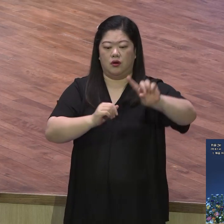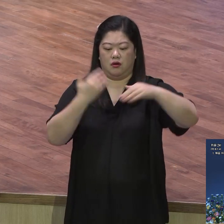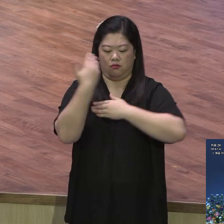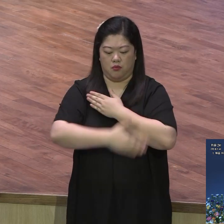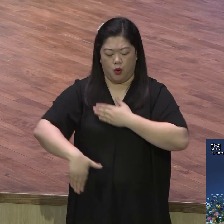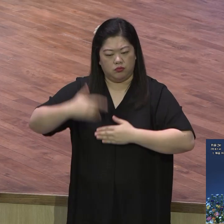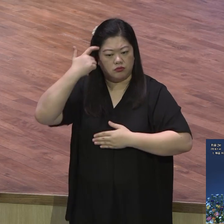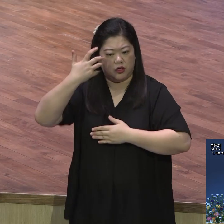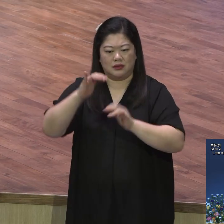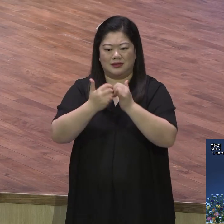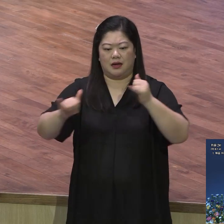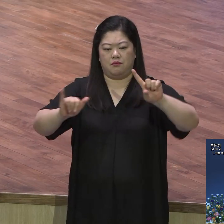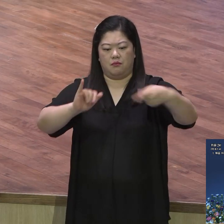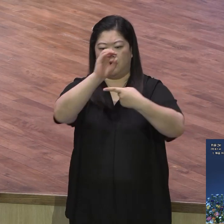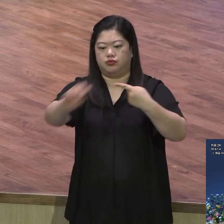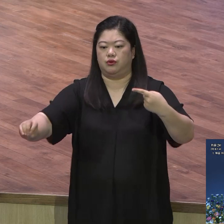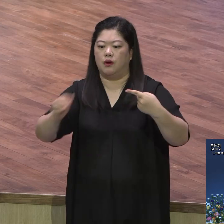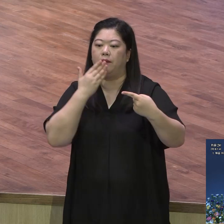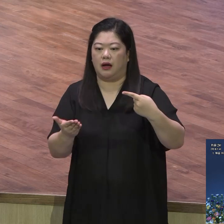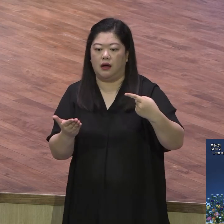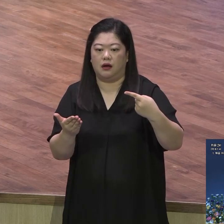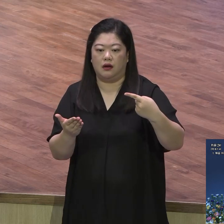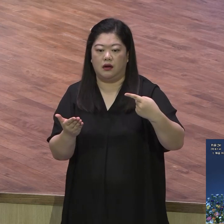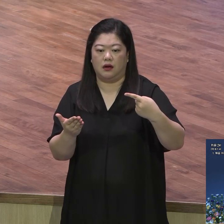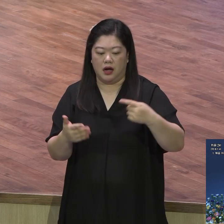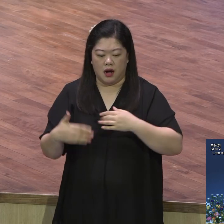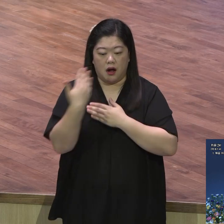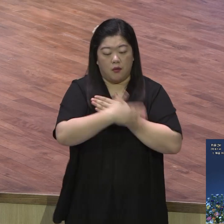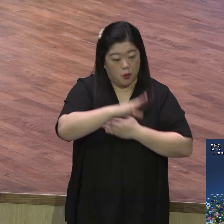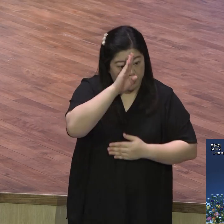된다. 말씀이요. 영혼 치유까지 가야 된다는